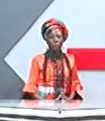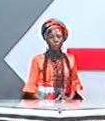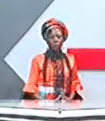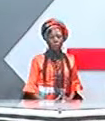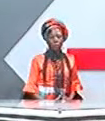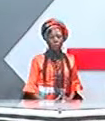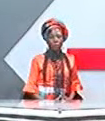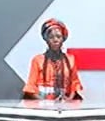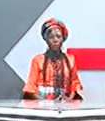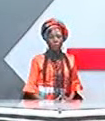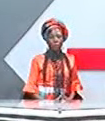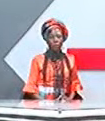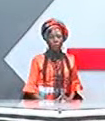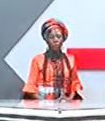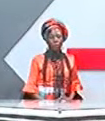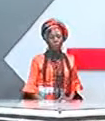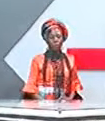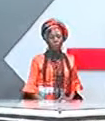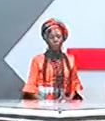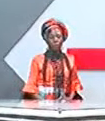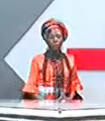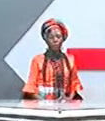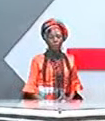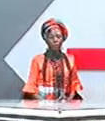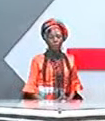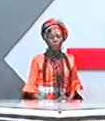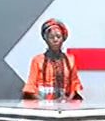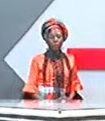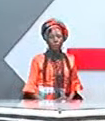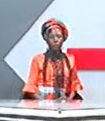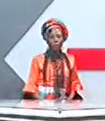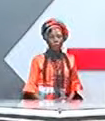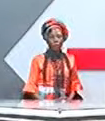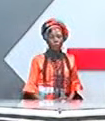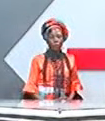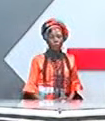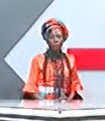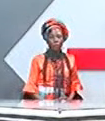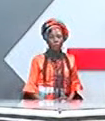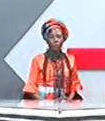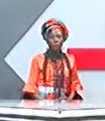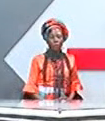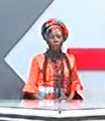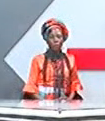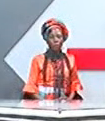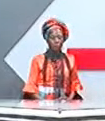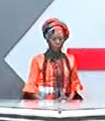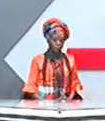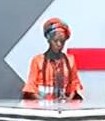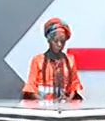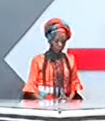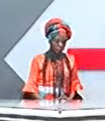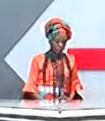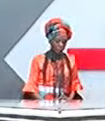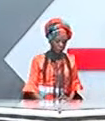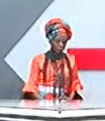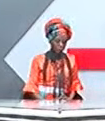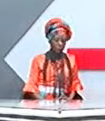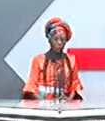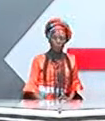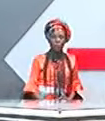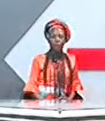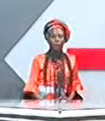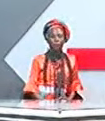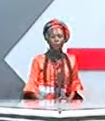atandisa okulinnya n'atulabira ddala nti ate omuntu nga Tumukunde azeeku emabega olaba omuntu nga Mugisha muntu naye olaba